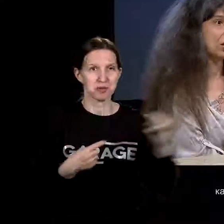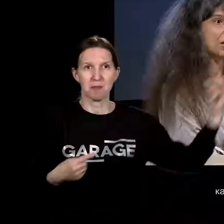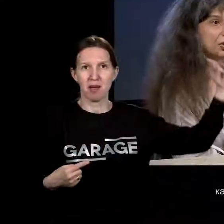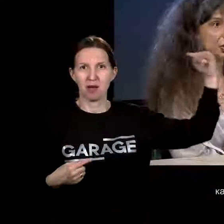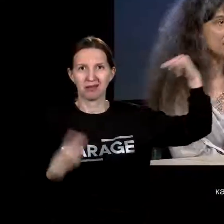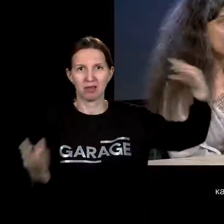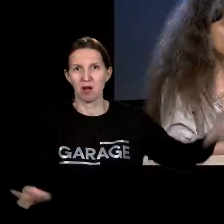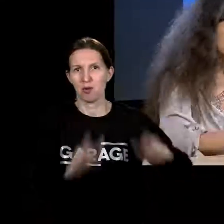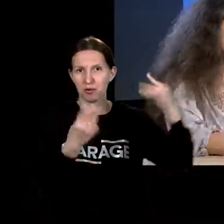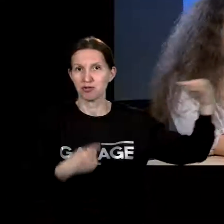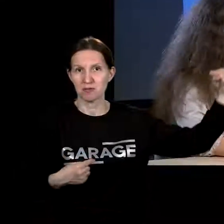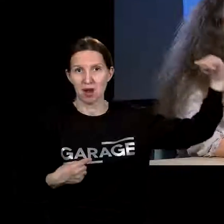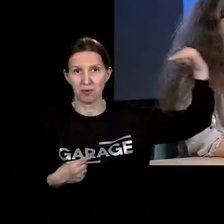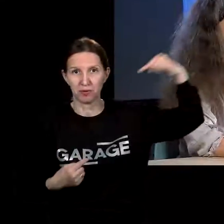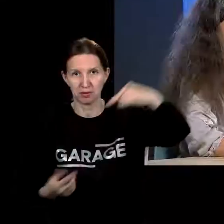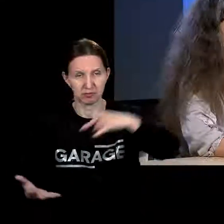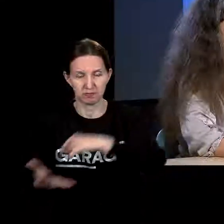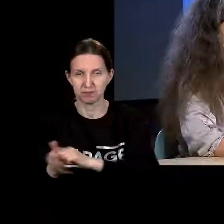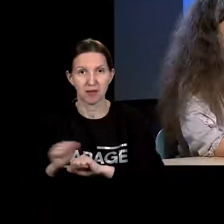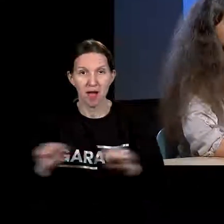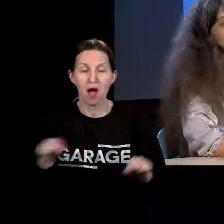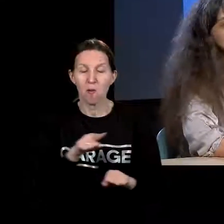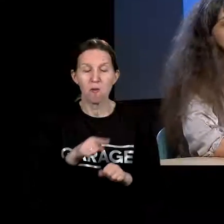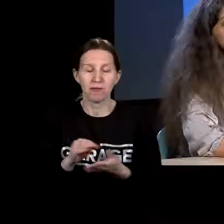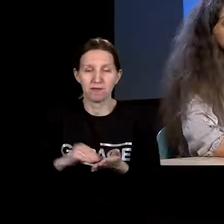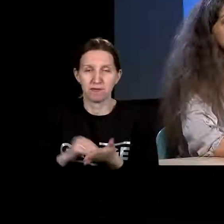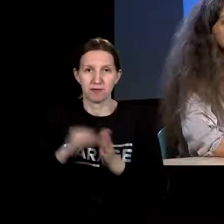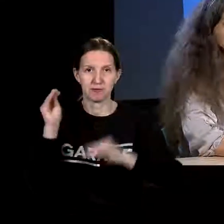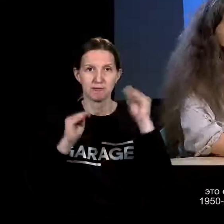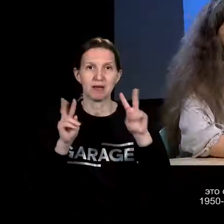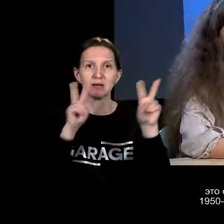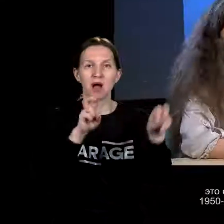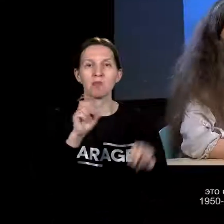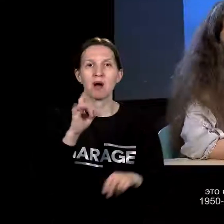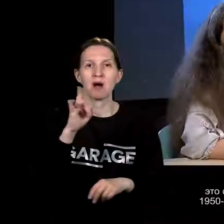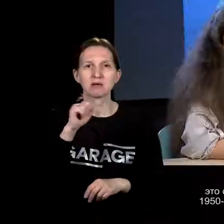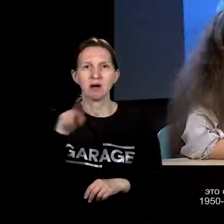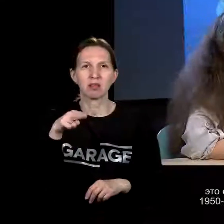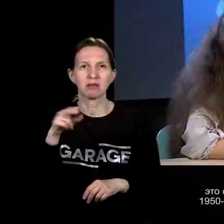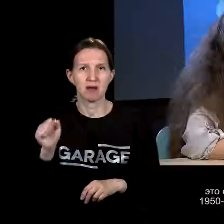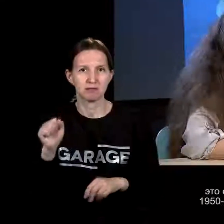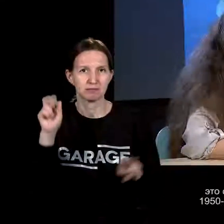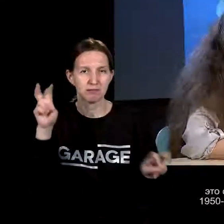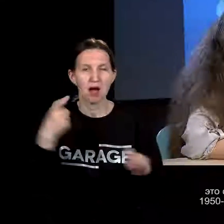самолет горящий. И вот он этот самолетик воспроизводит и называет его «Барада». «Барада» — это слово